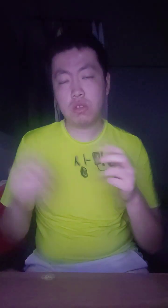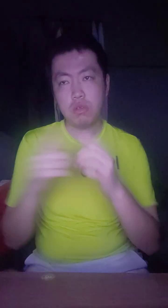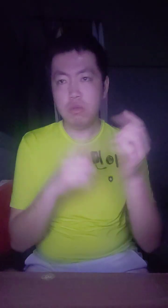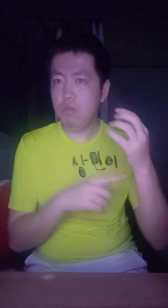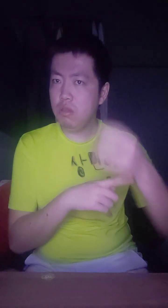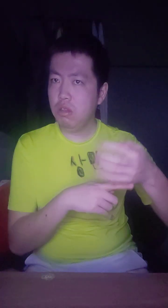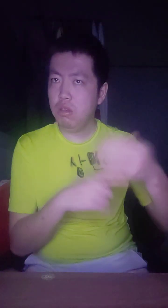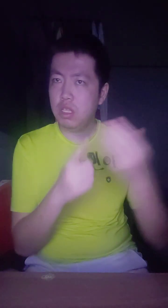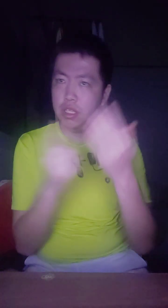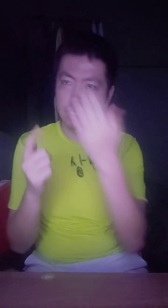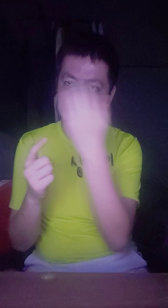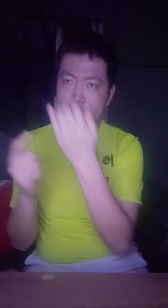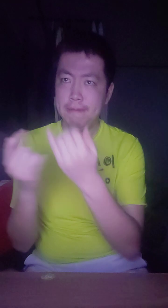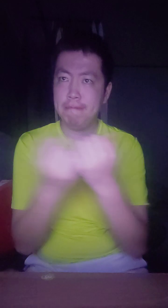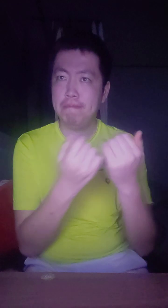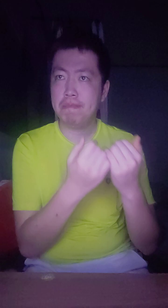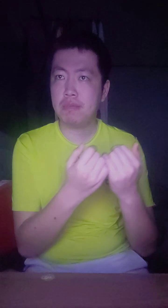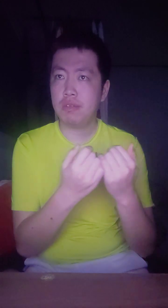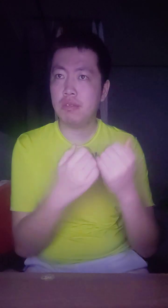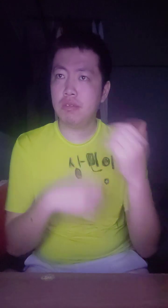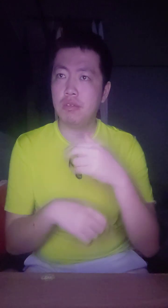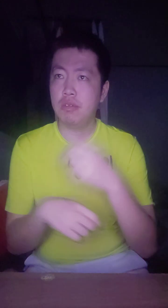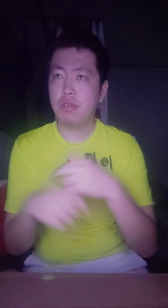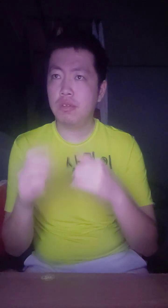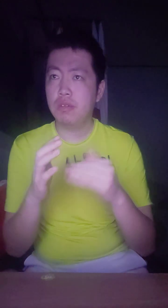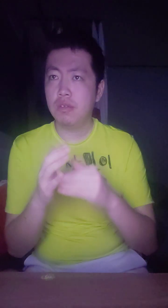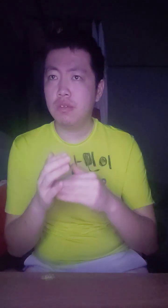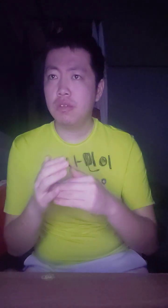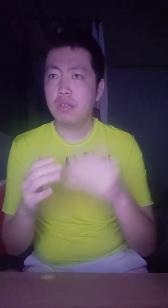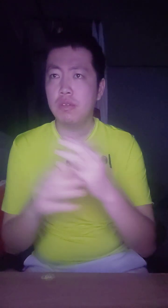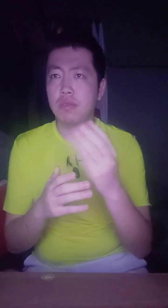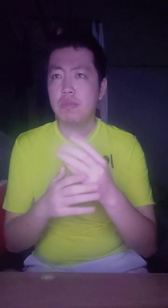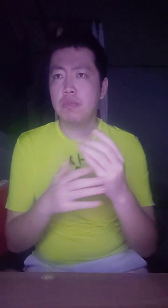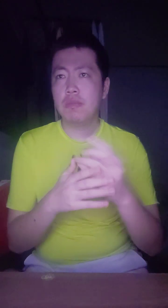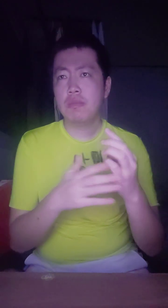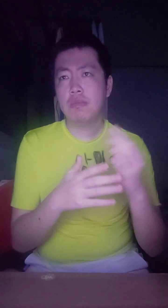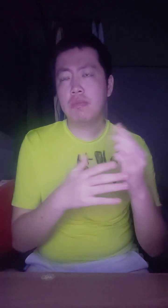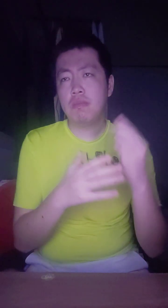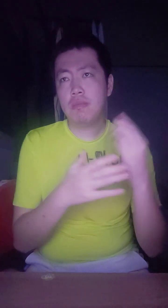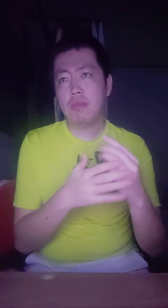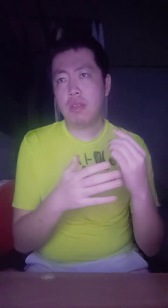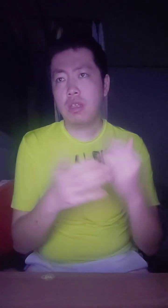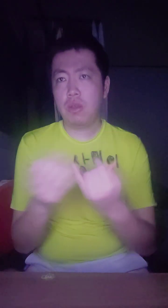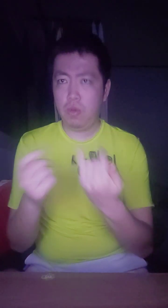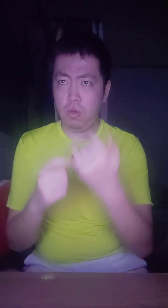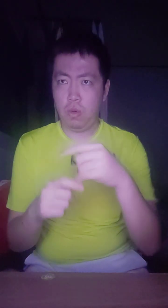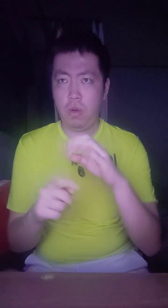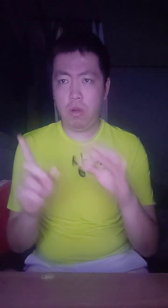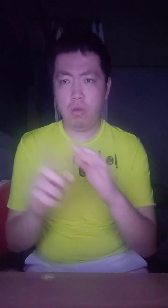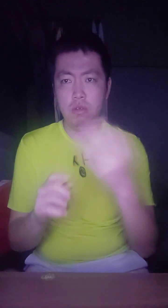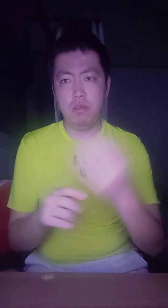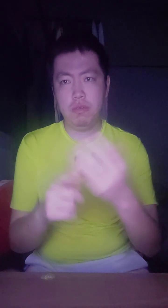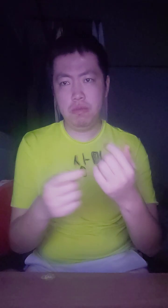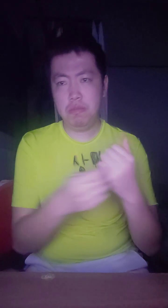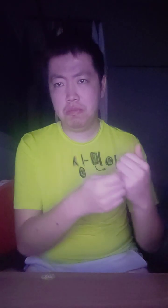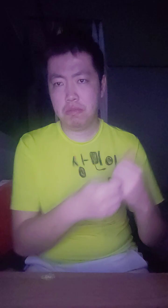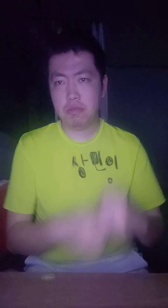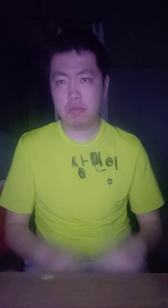경찰은 주변 CCTV 등을 분석해 이들이 타고 달아난 오토바이를 추적했고 약 5시간 만에 이들을 검거했습니다.